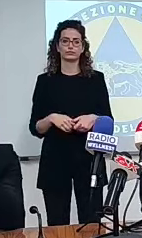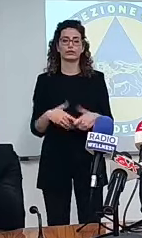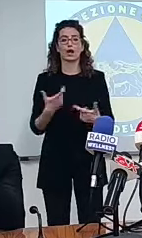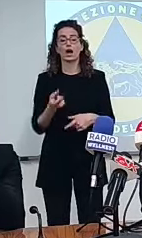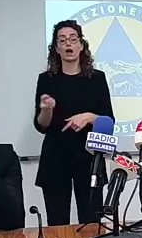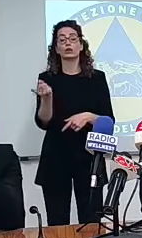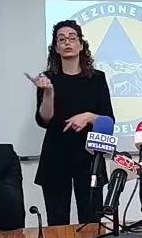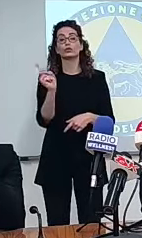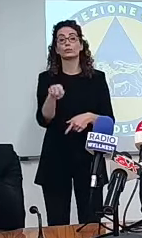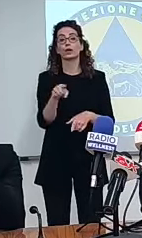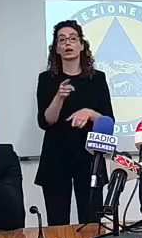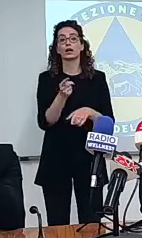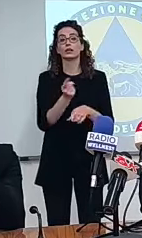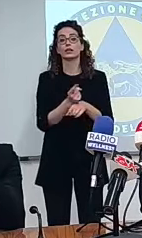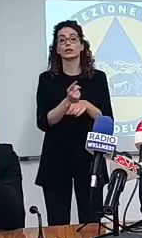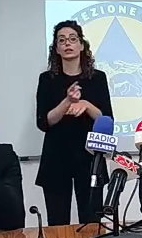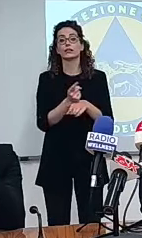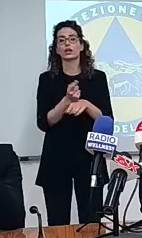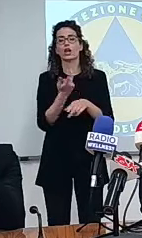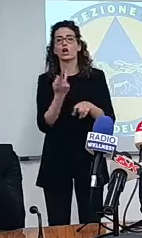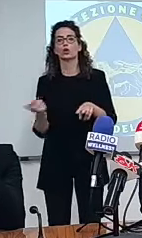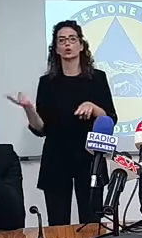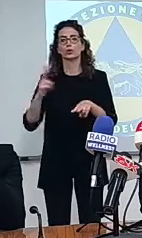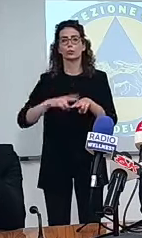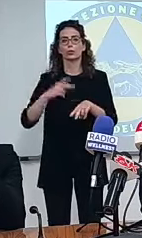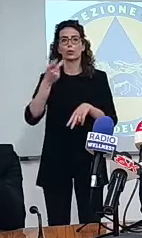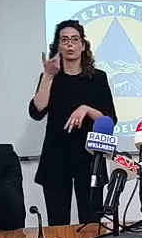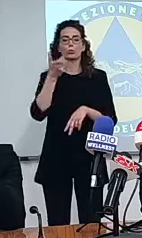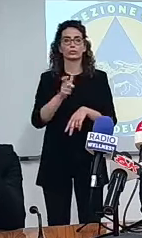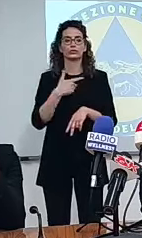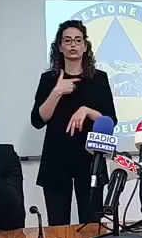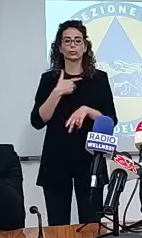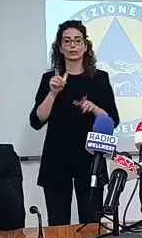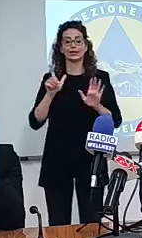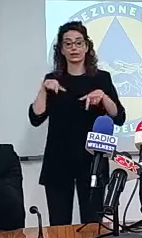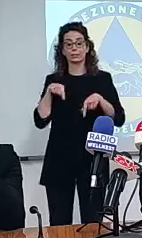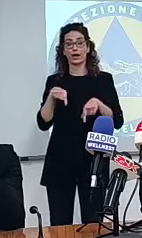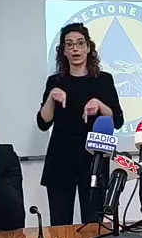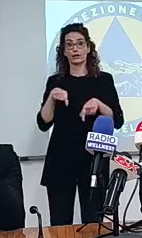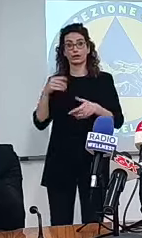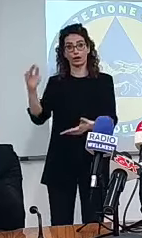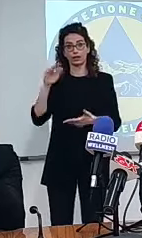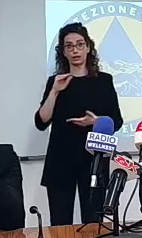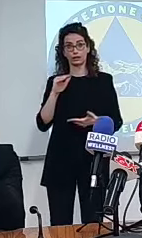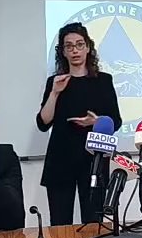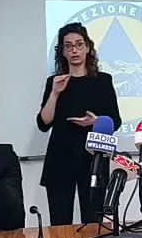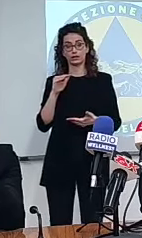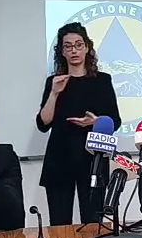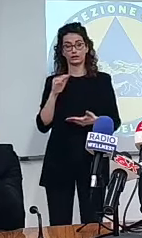Anzi, domani dovrebbe arrivare dose doppia, perché? Perché arrivano anche quelli di questa settimana, perché